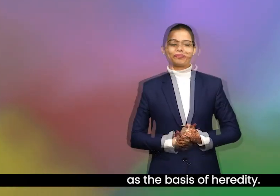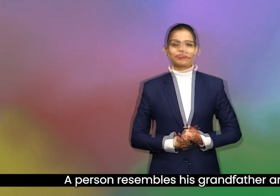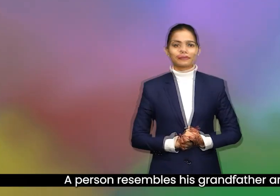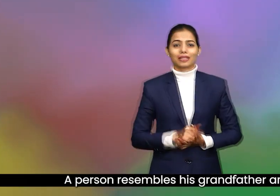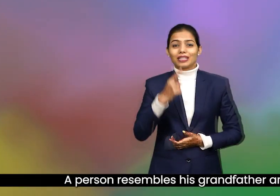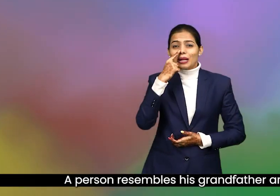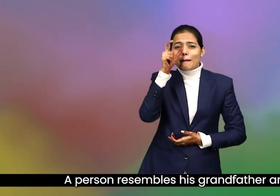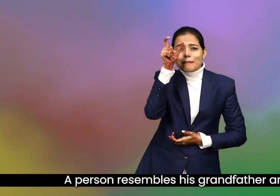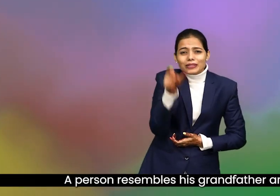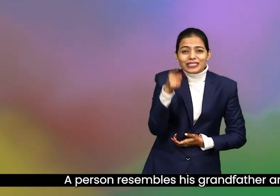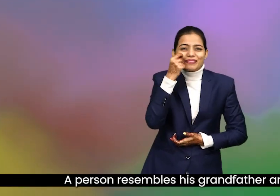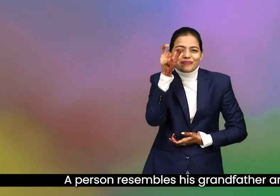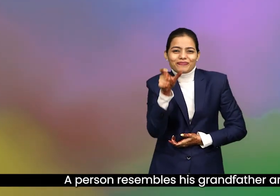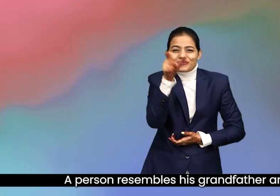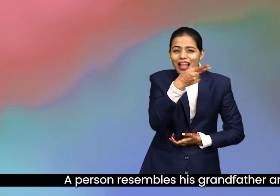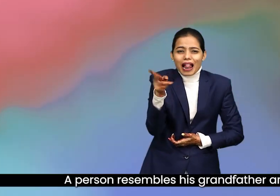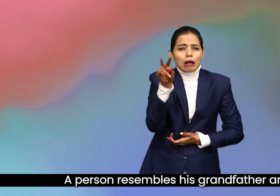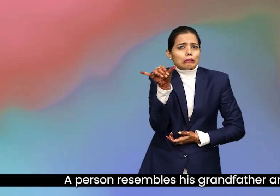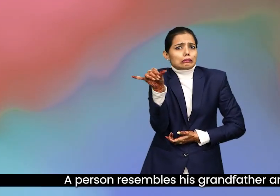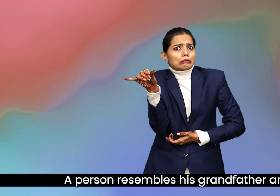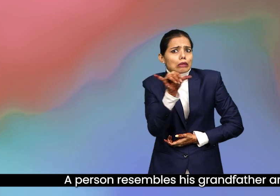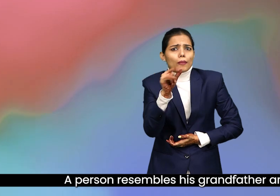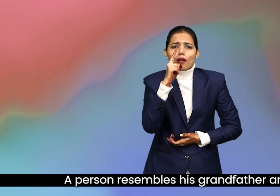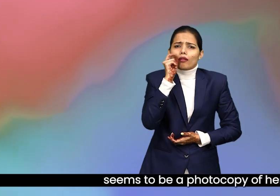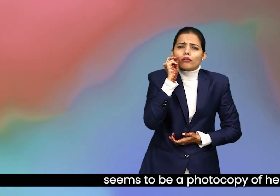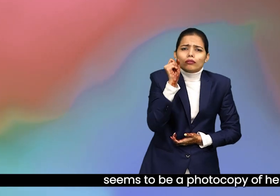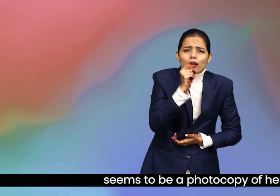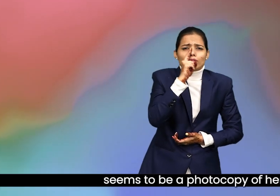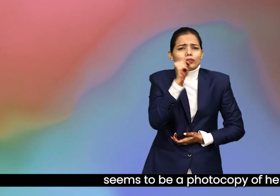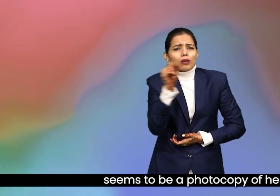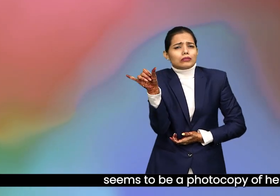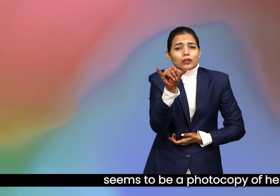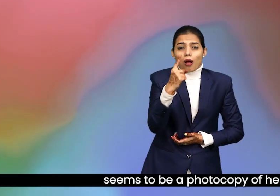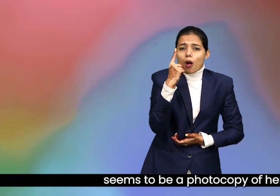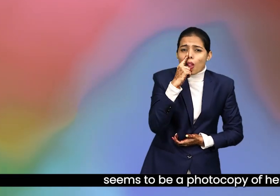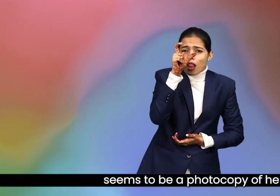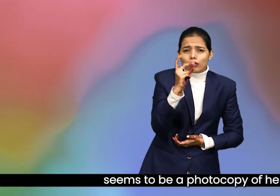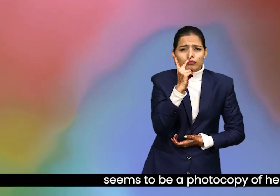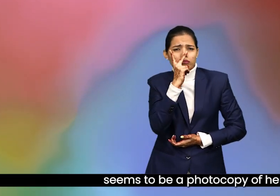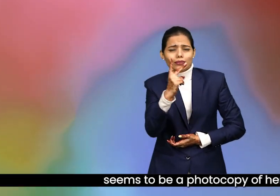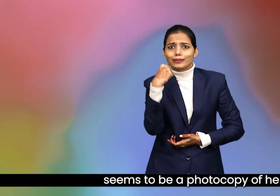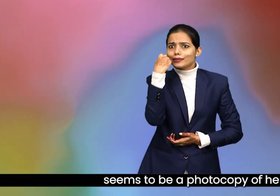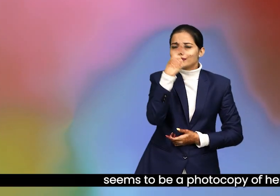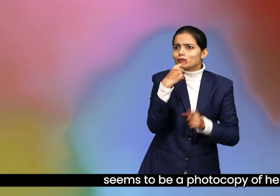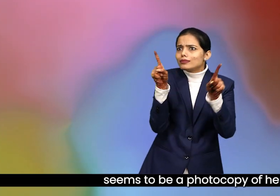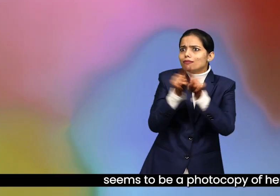A ஒரு person நபர் தனது resembles his தாத்தாவை grandfather, போலவே and a இருக்கிறார். girl seems மேலும் to be a ஒரு பெண் photocopy தனது of அத்தையின் her. புகைப்பட நகல்